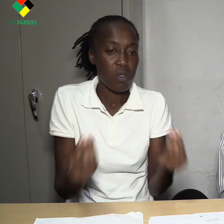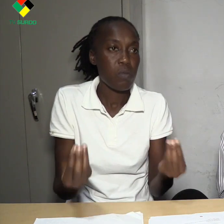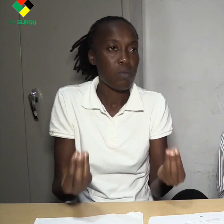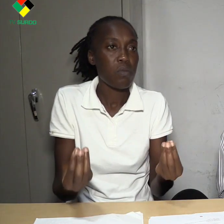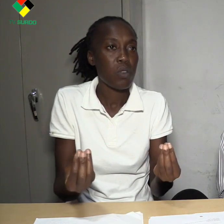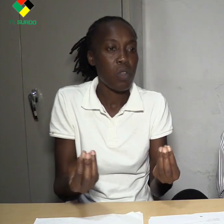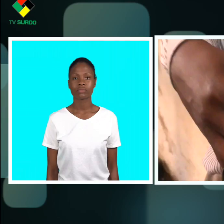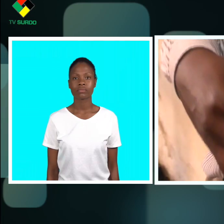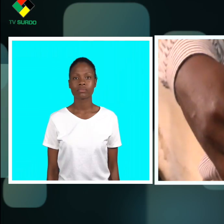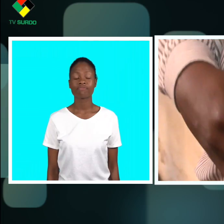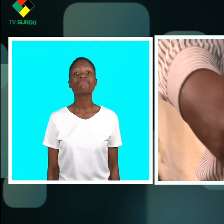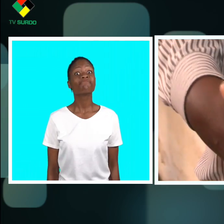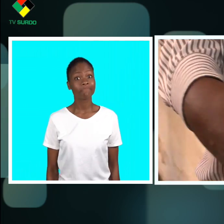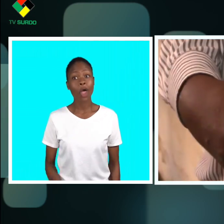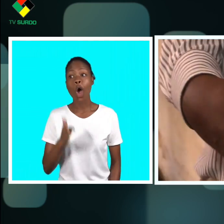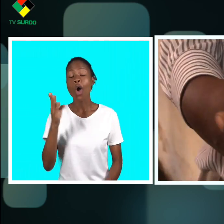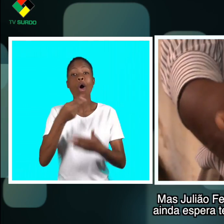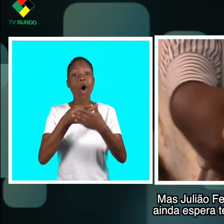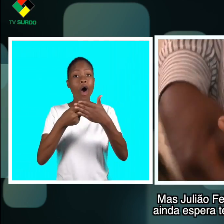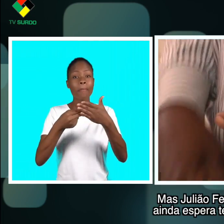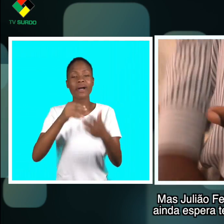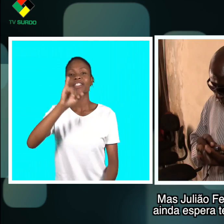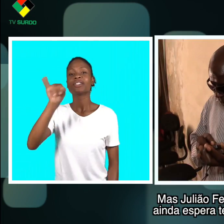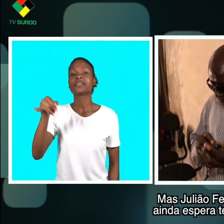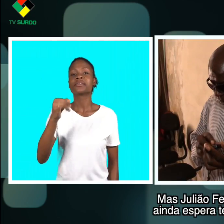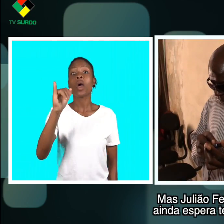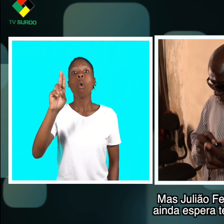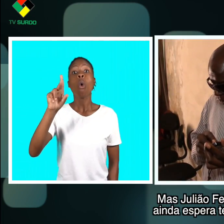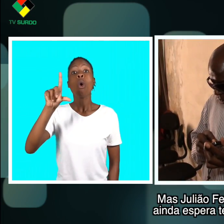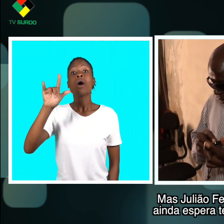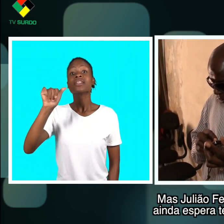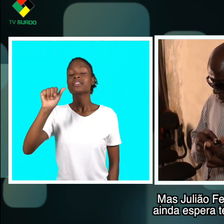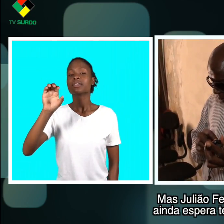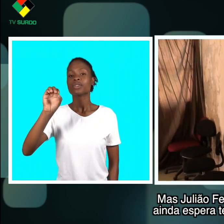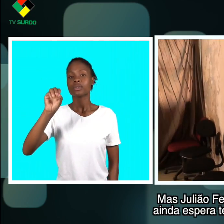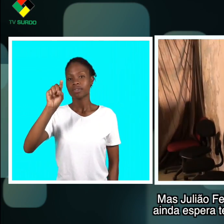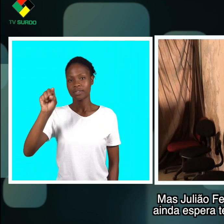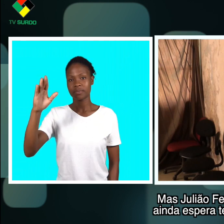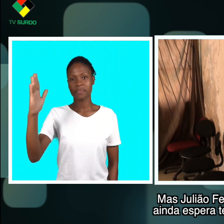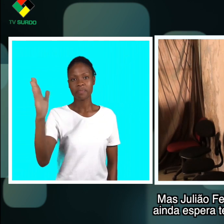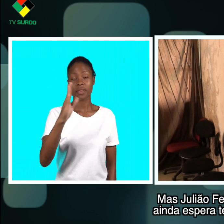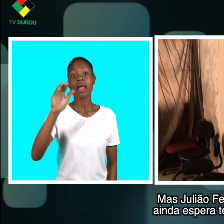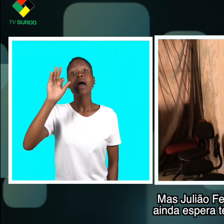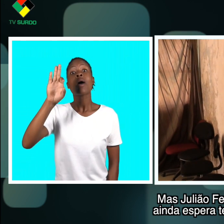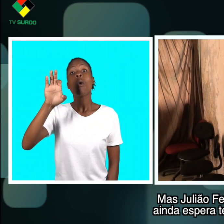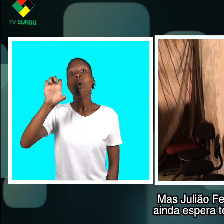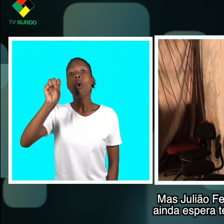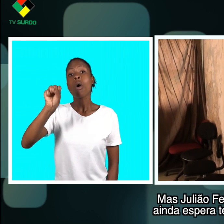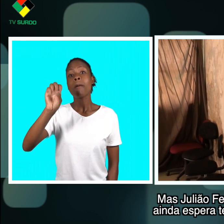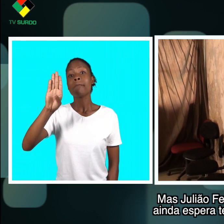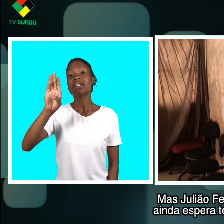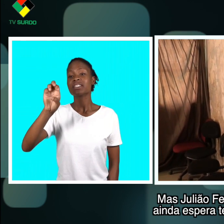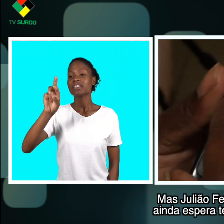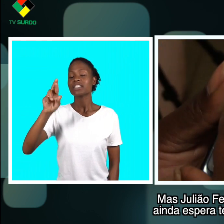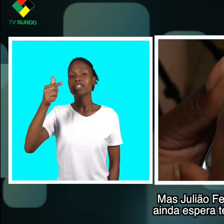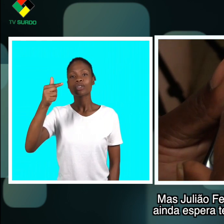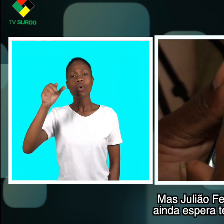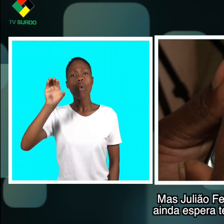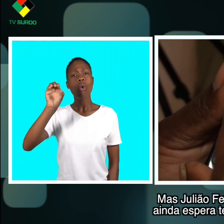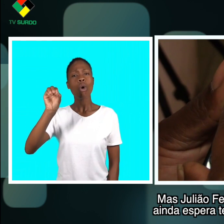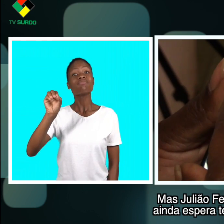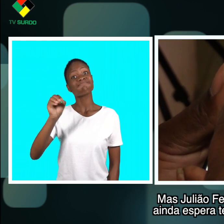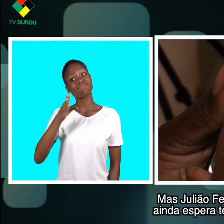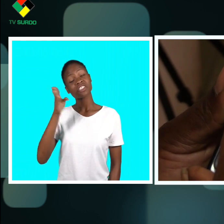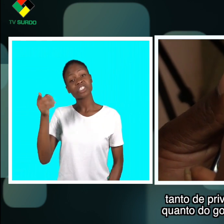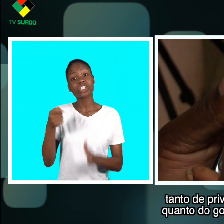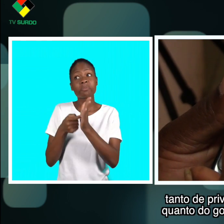Mas, Julião Felisberto ainda espera ter